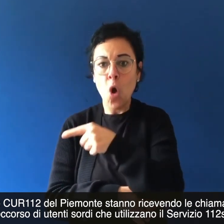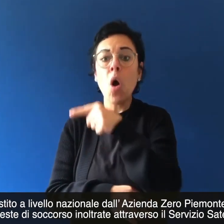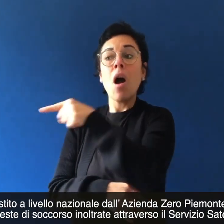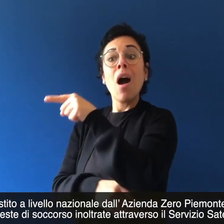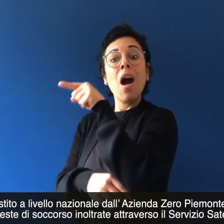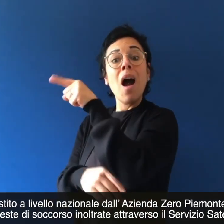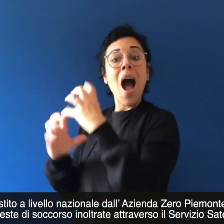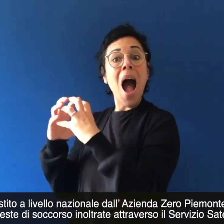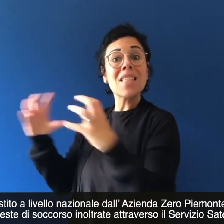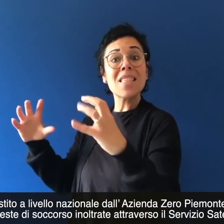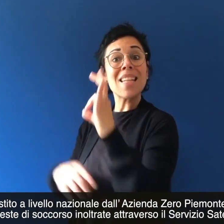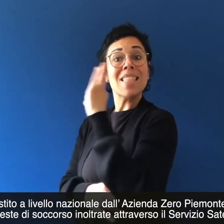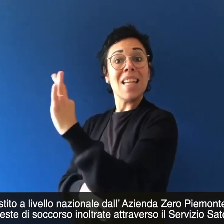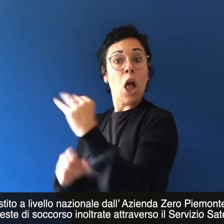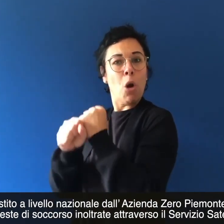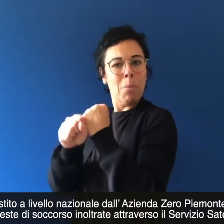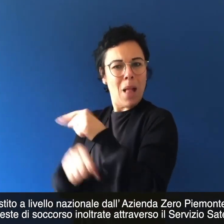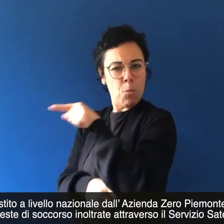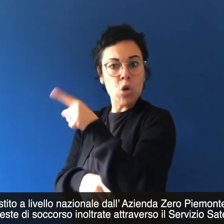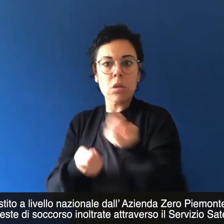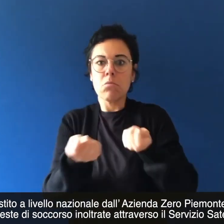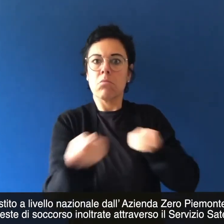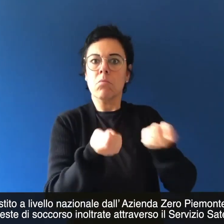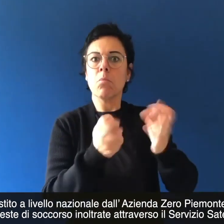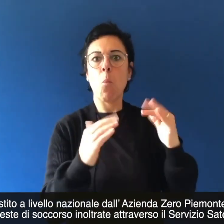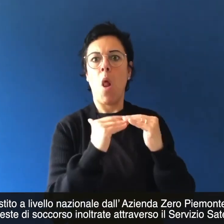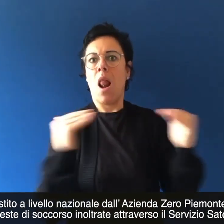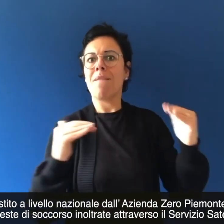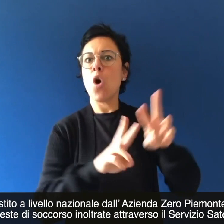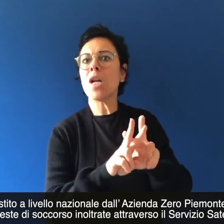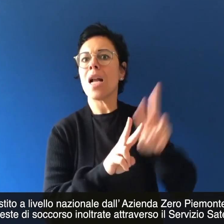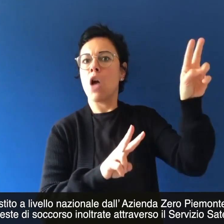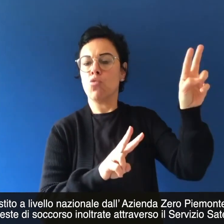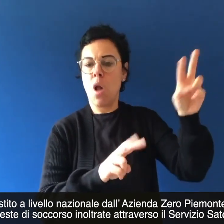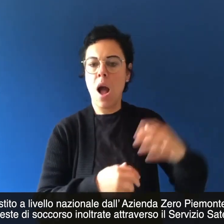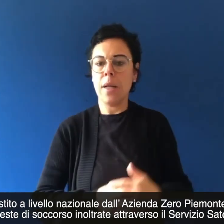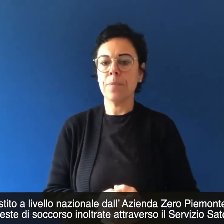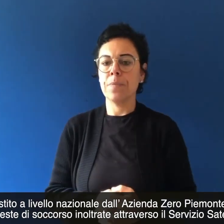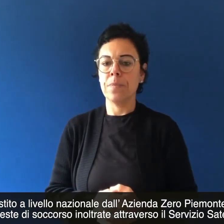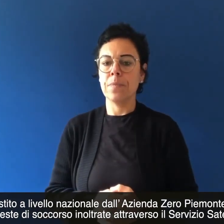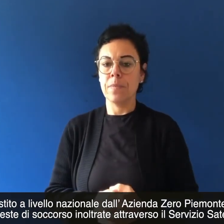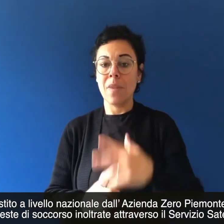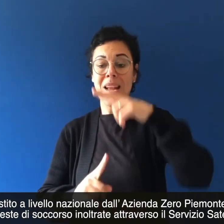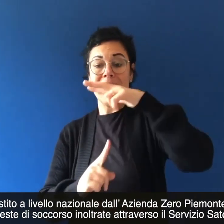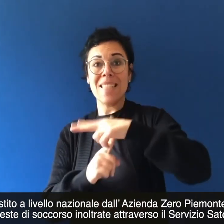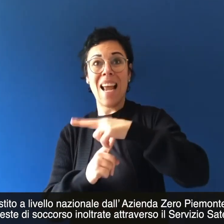livello nazionale dall'azienda Zero Piemonte e le richieste di soccorso inoltrate